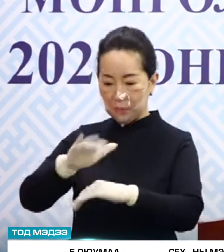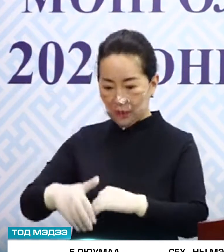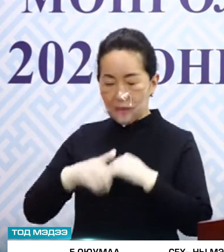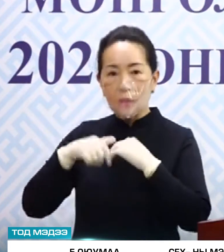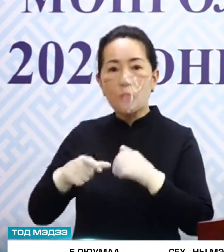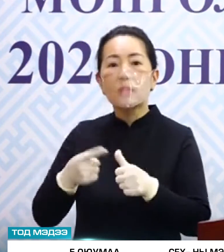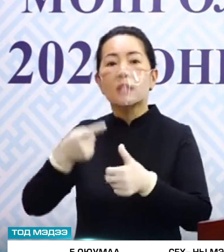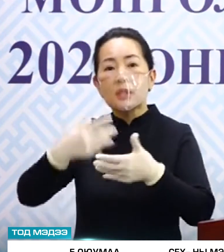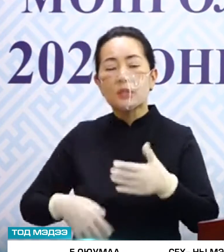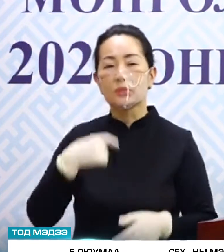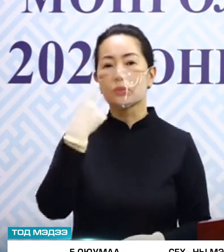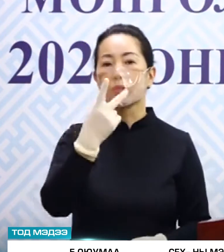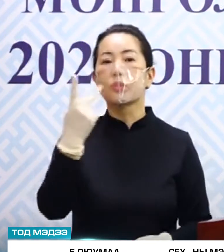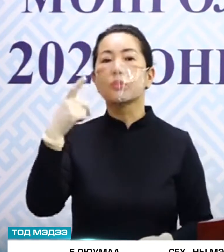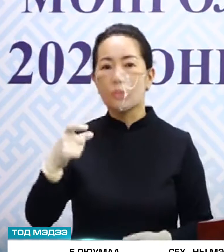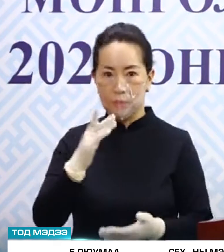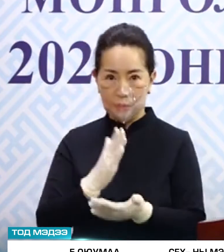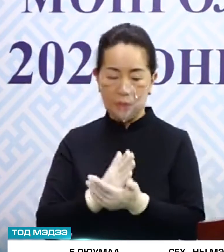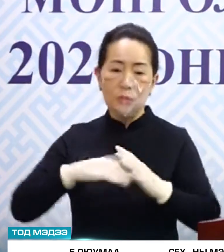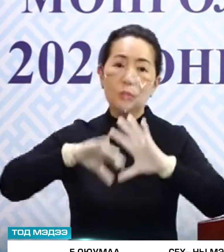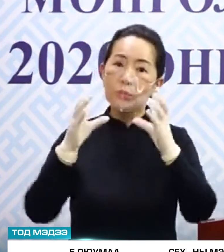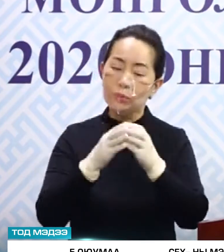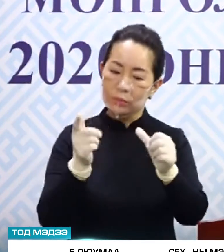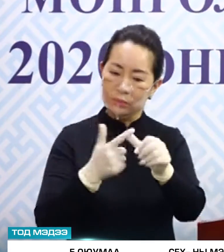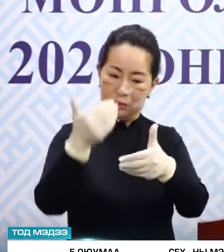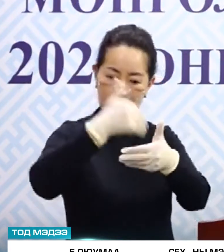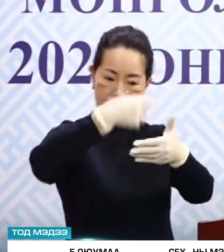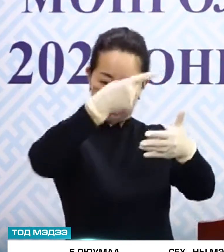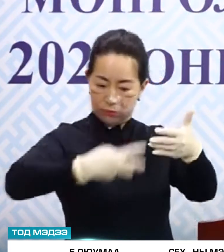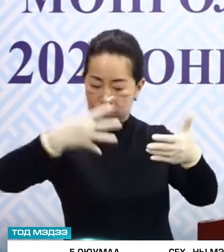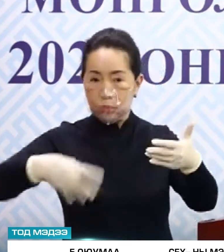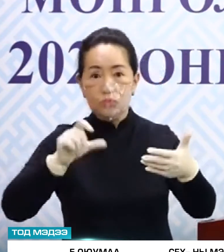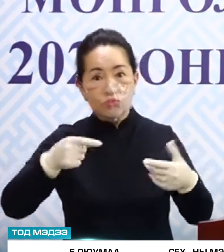дэвшигч бүртгэгдсэн байна. За нийт нэр дэвшигчдийн 455 буюу